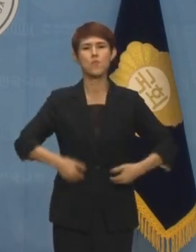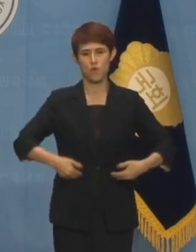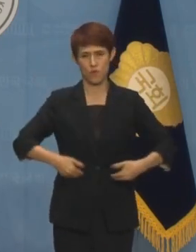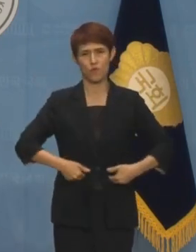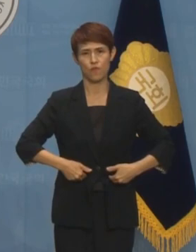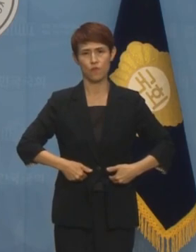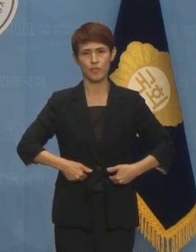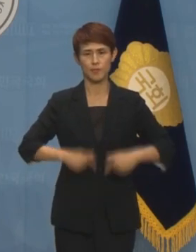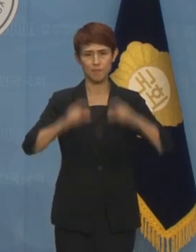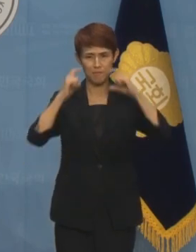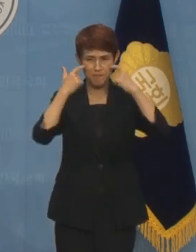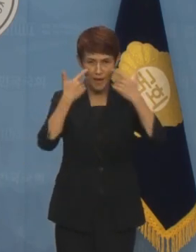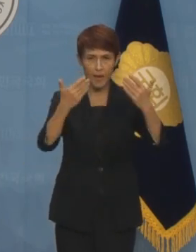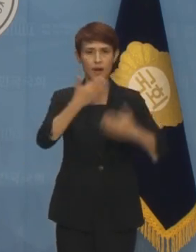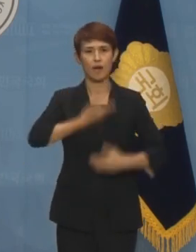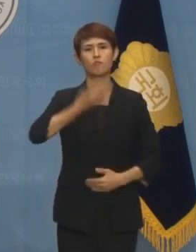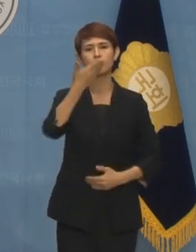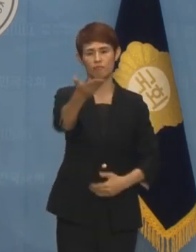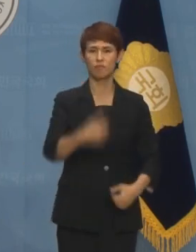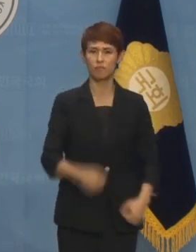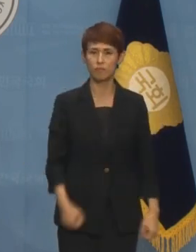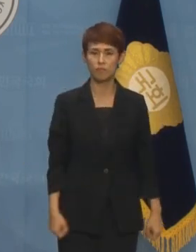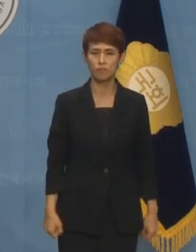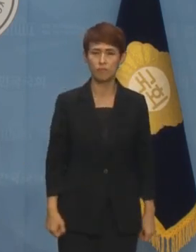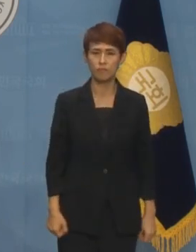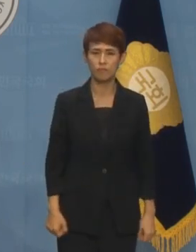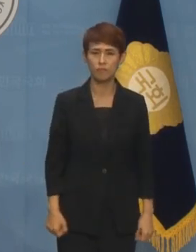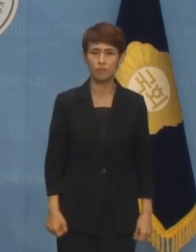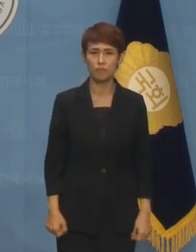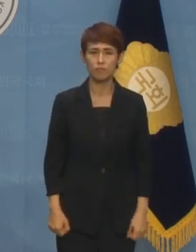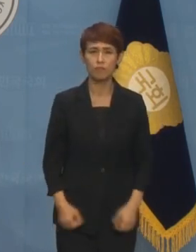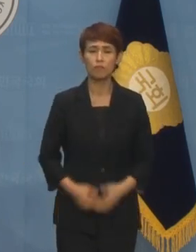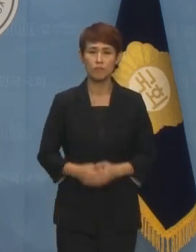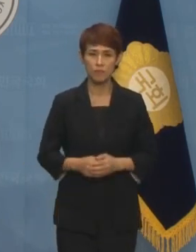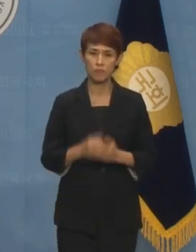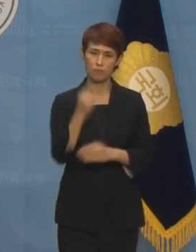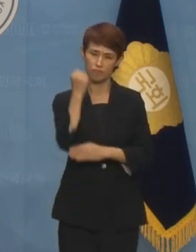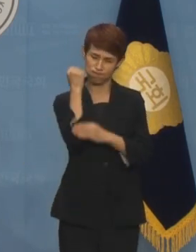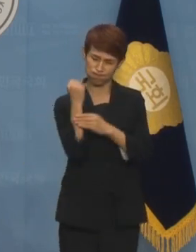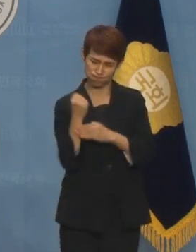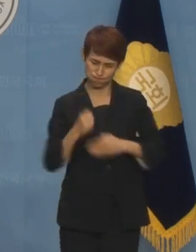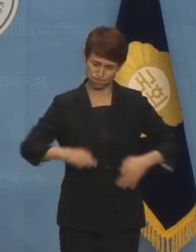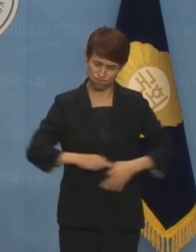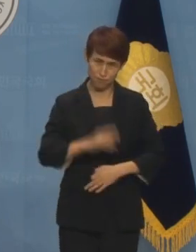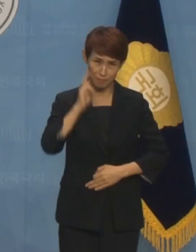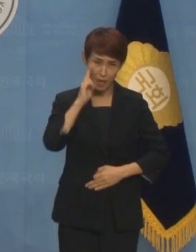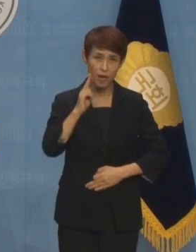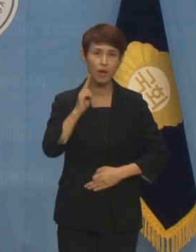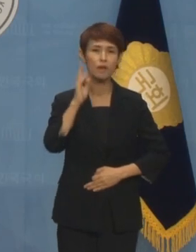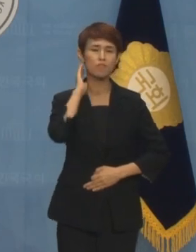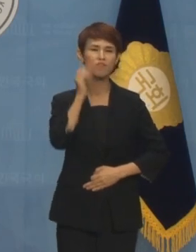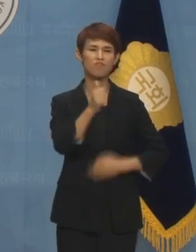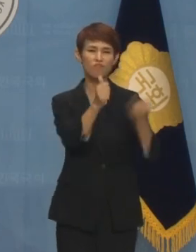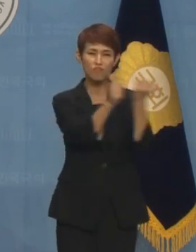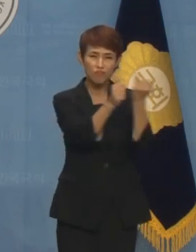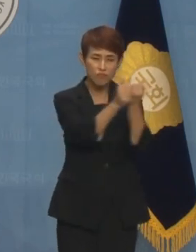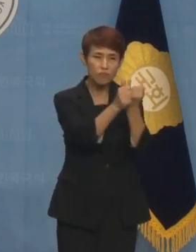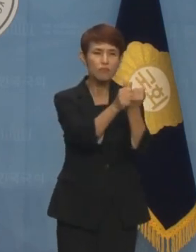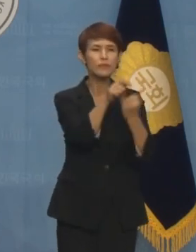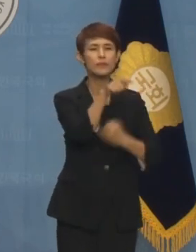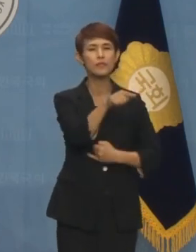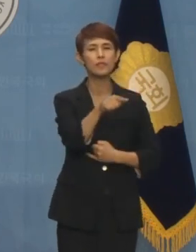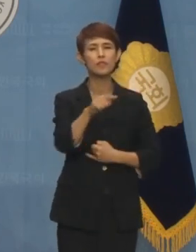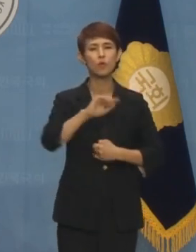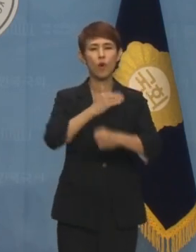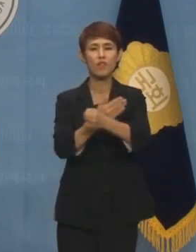수 없음을 명확히 보여줍니다 부패완판 윤석열 왕조의 시대를 연 유철환